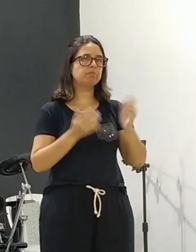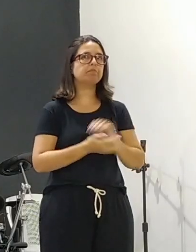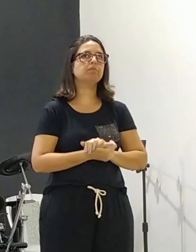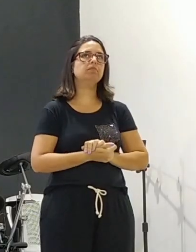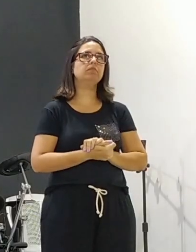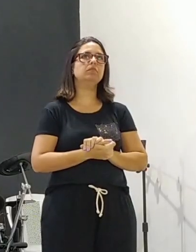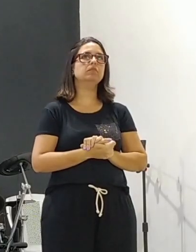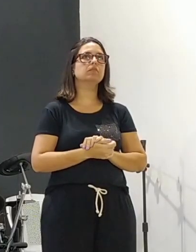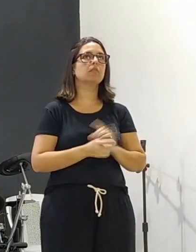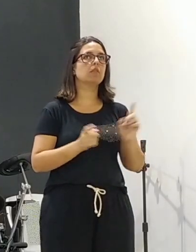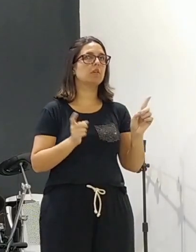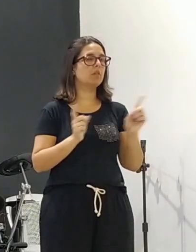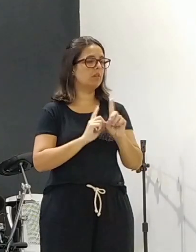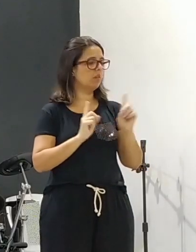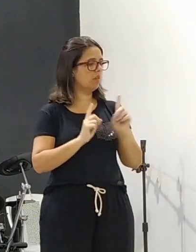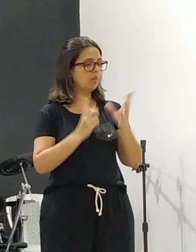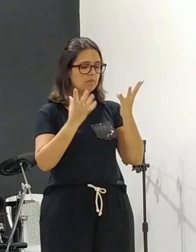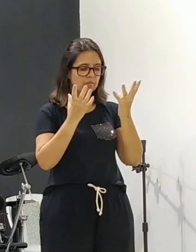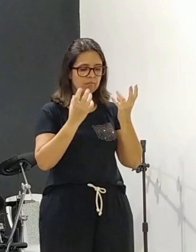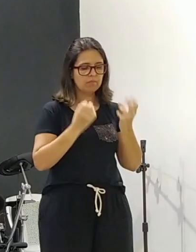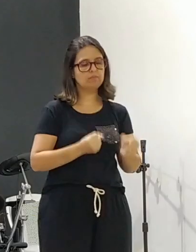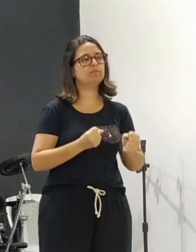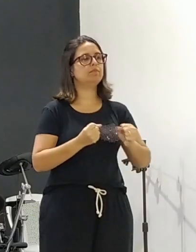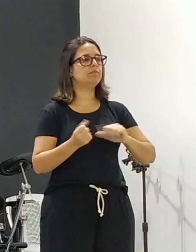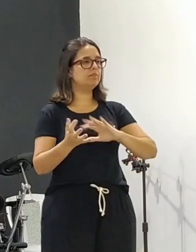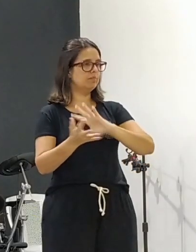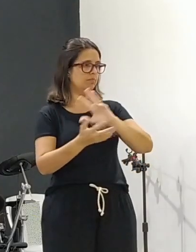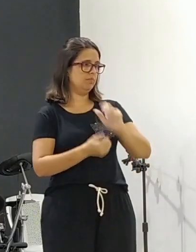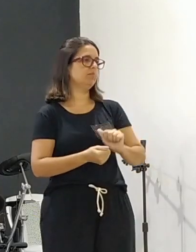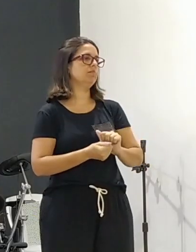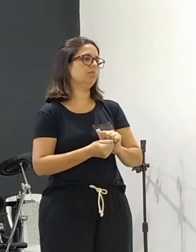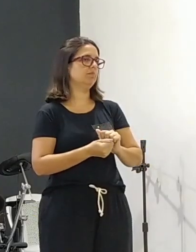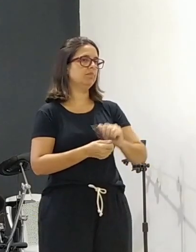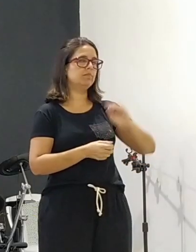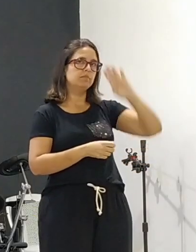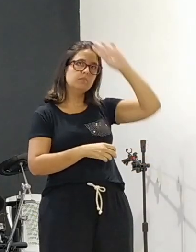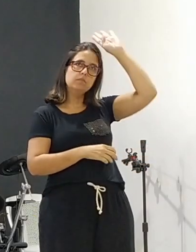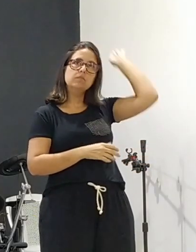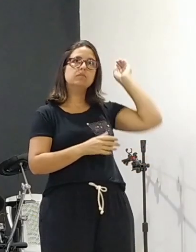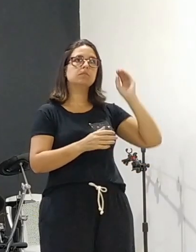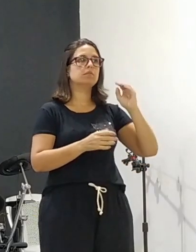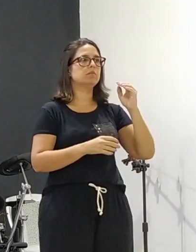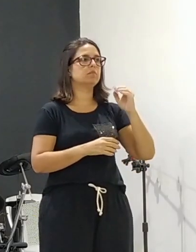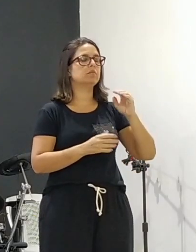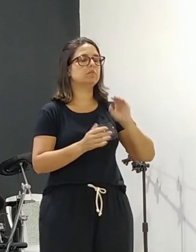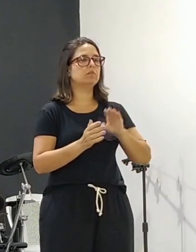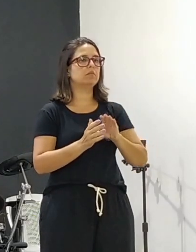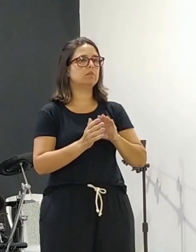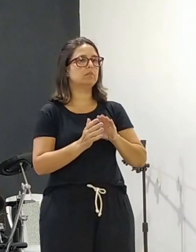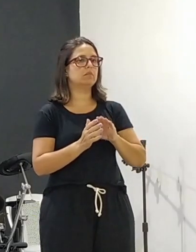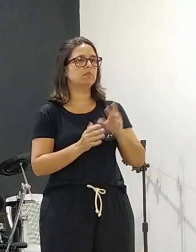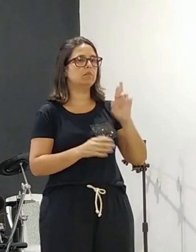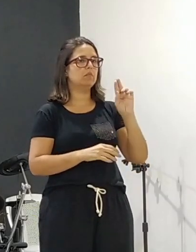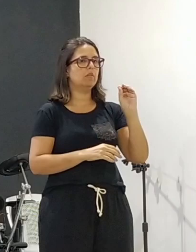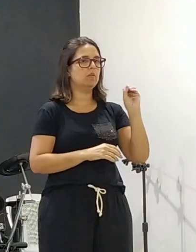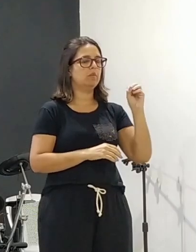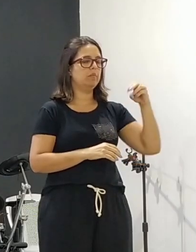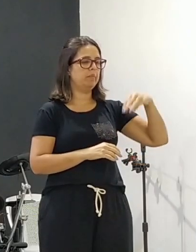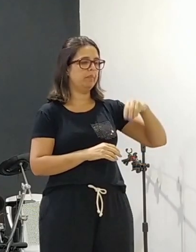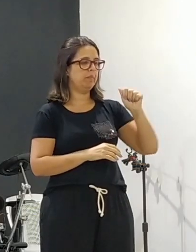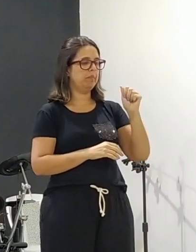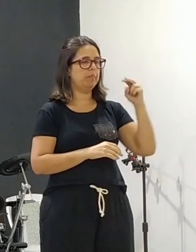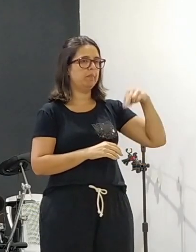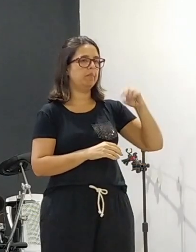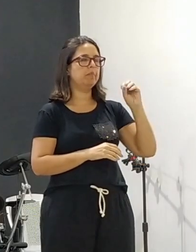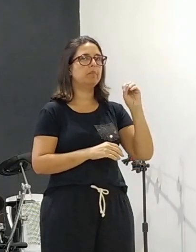colocar ali para mim. Não vos conformeis com esse mundo. Lá em Romanos capítulo 2, 12, versículo 2, você vai